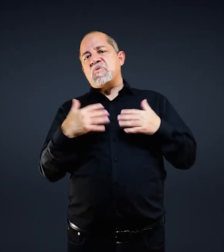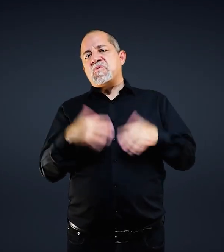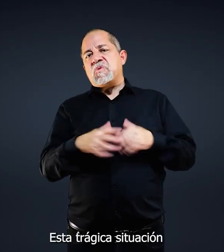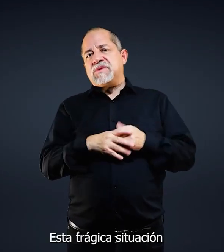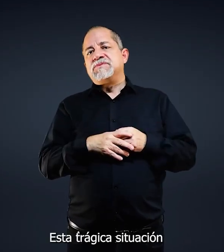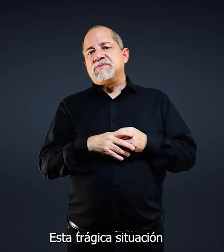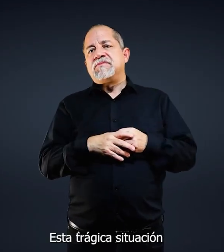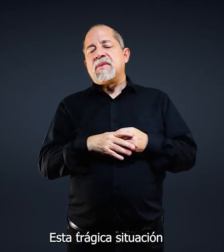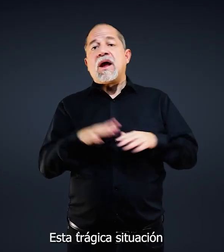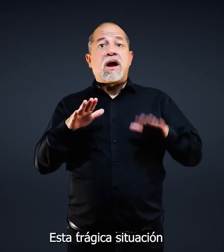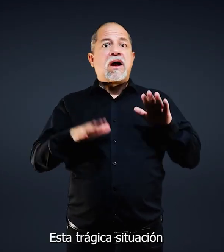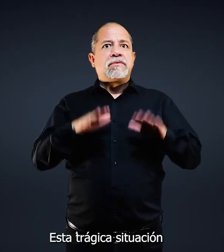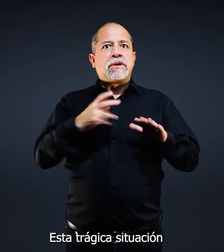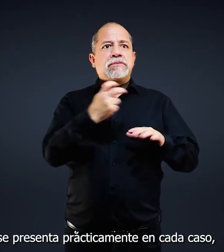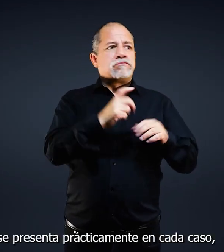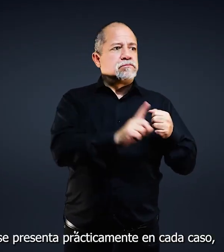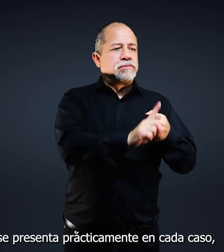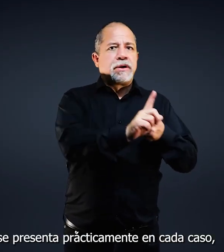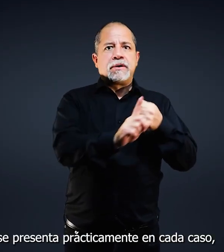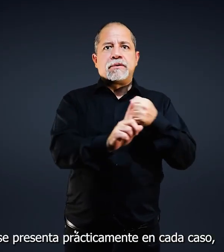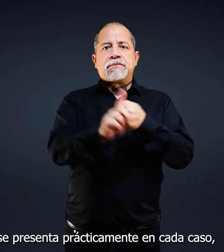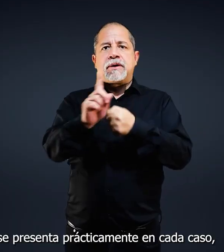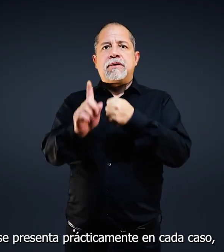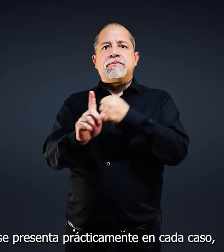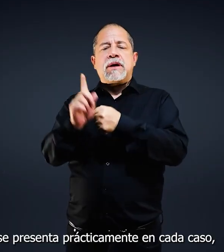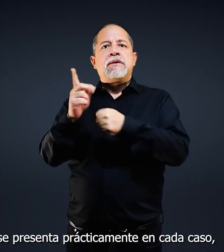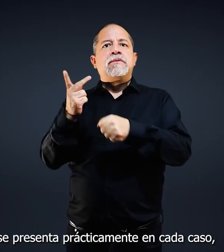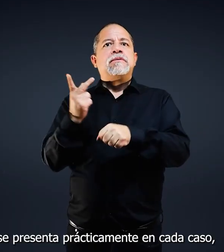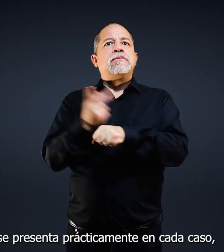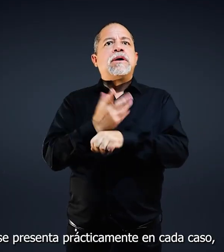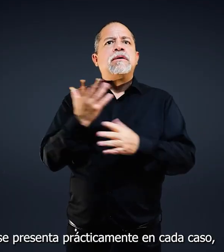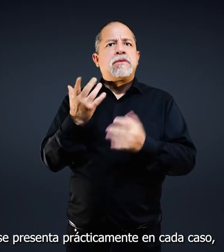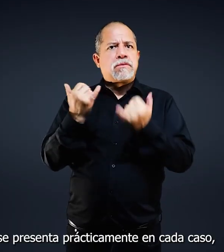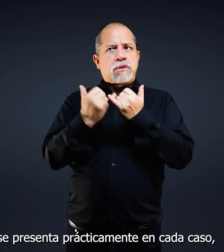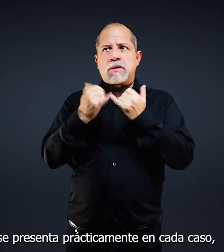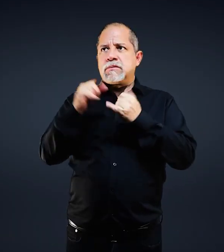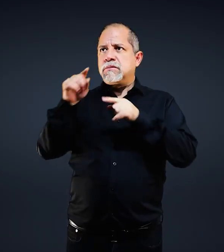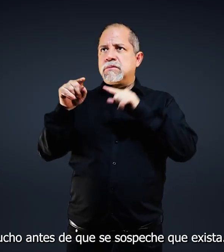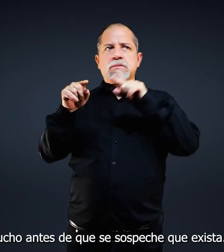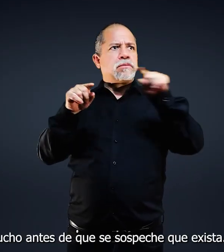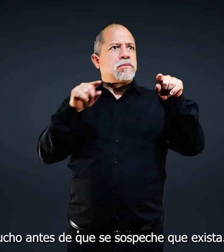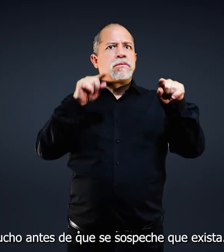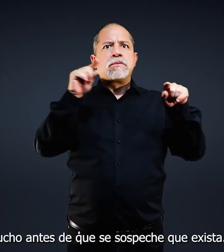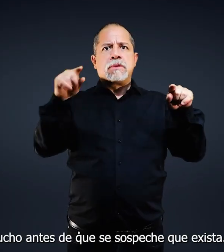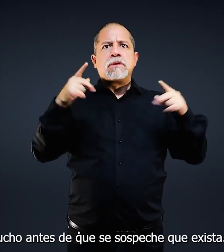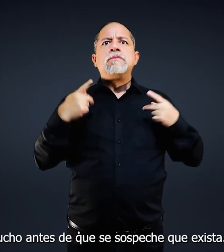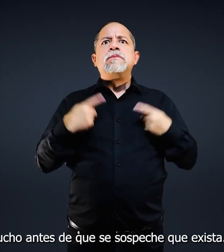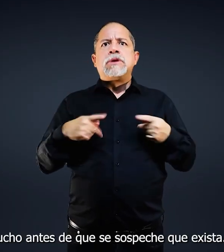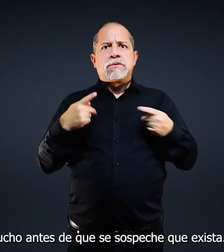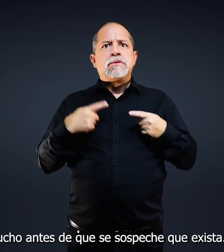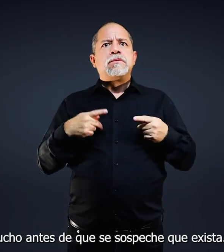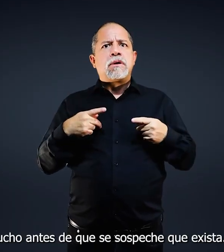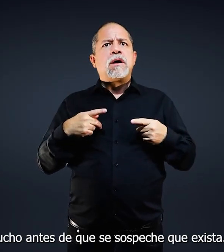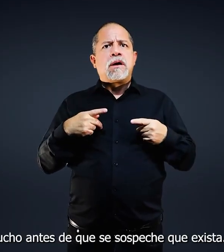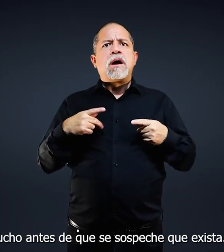esta trágica situación se presenta prácticamente en cada caso, mucho antes de que se sospeche que